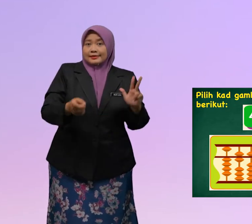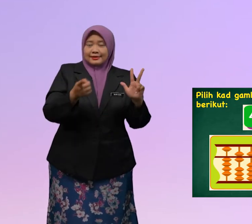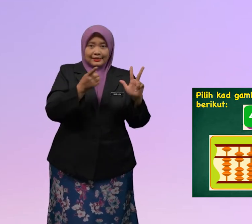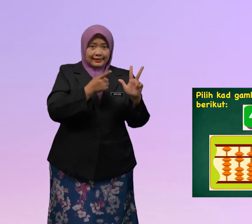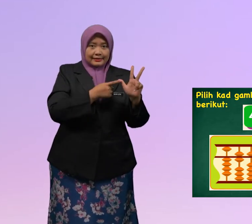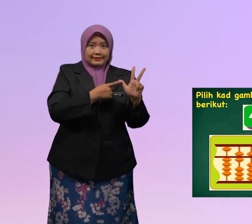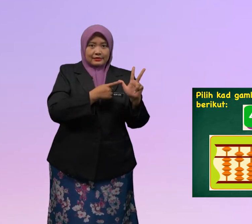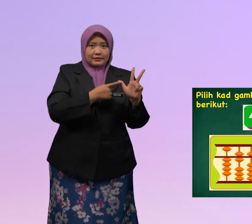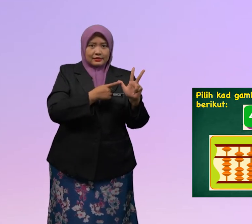Ketiga,